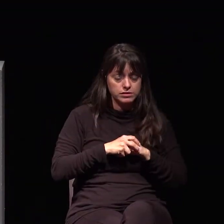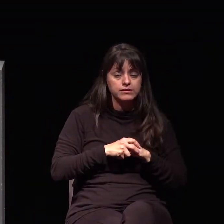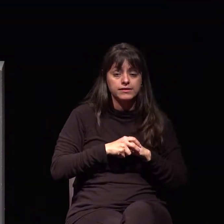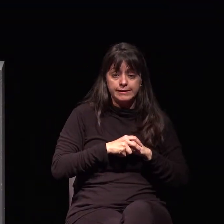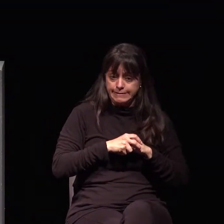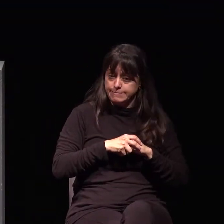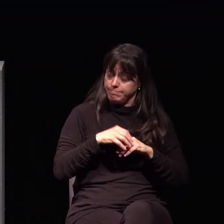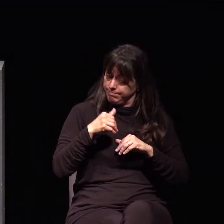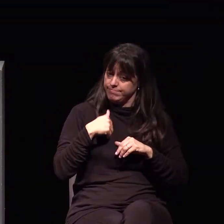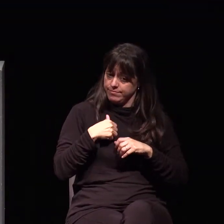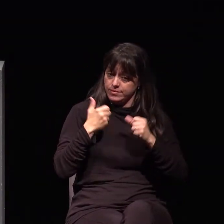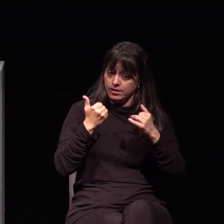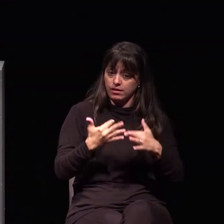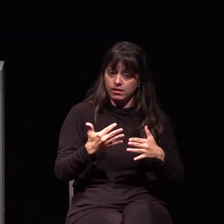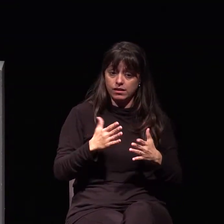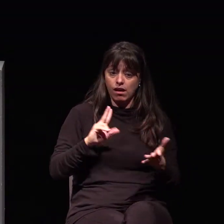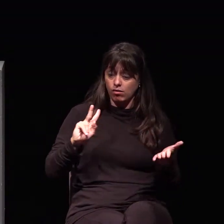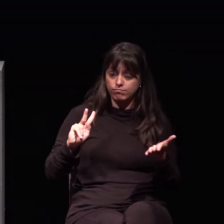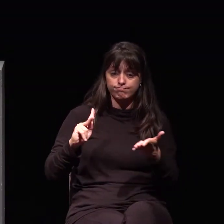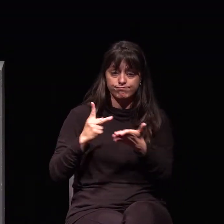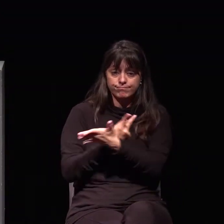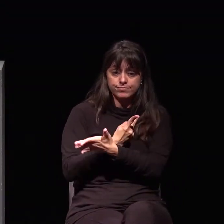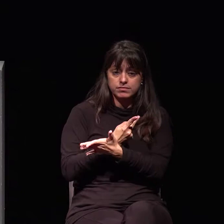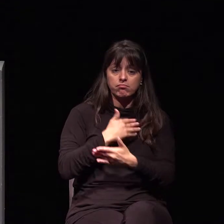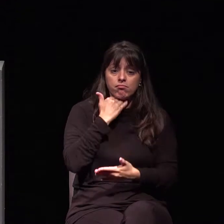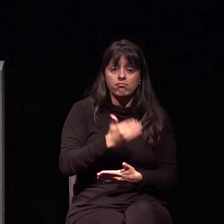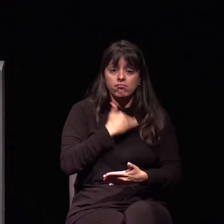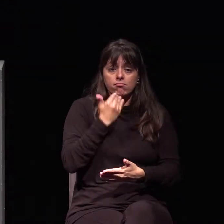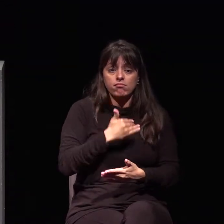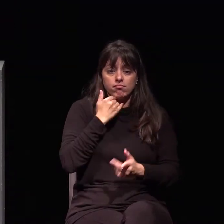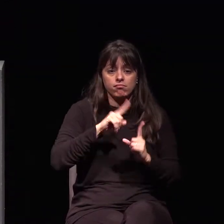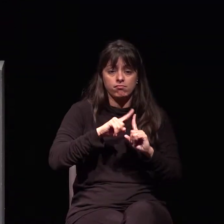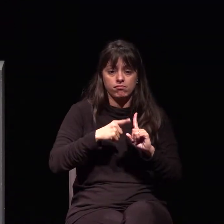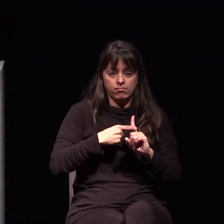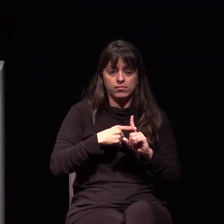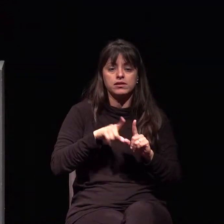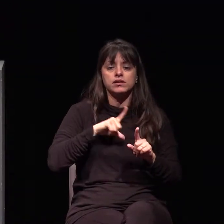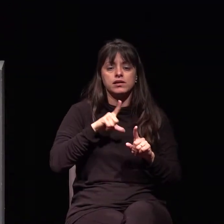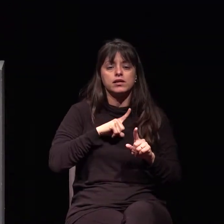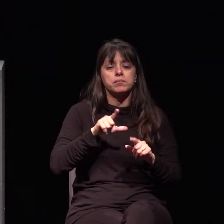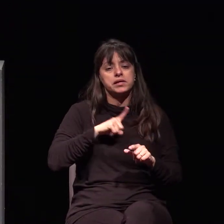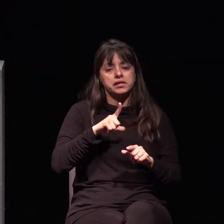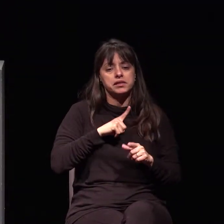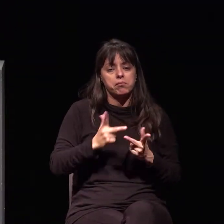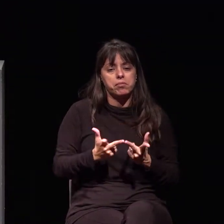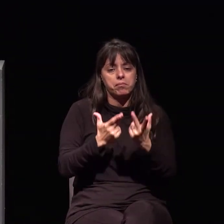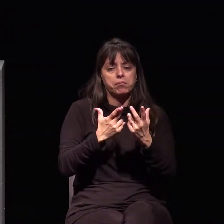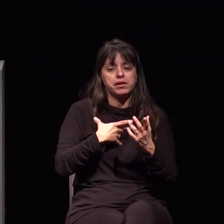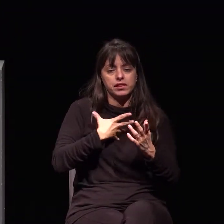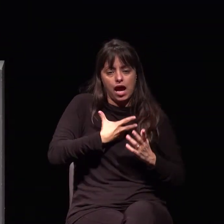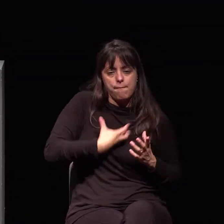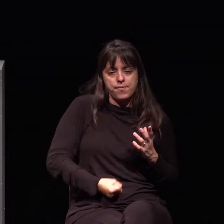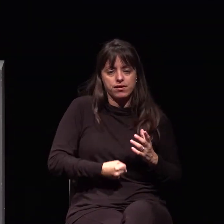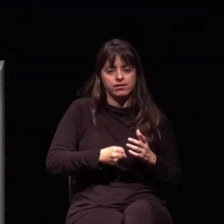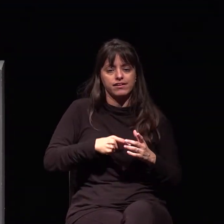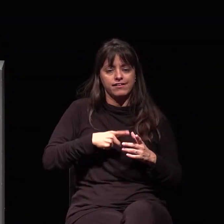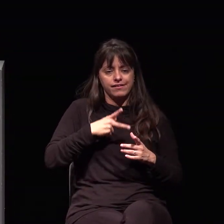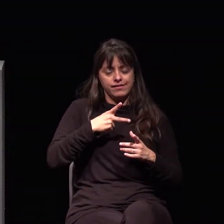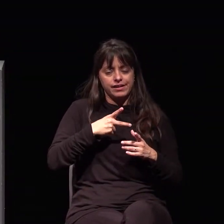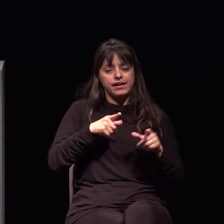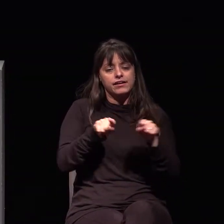Se tornavam muitas estéreis, né, a partir da prática de abortos, além e do uso inadequado